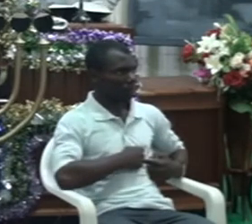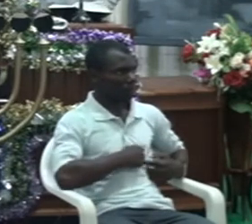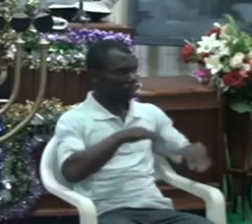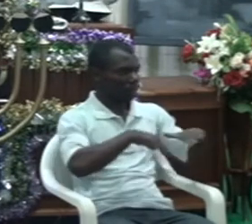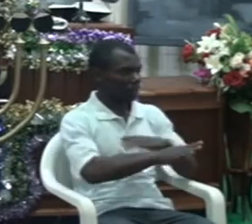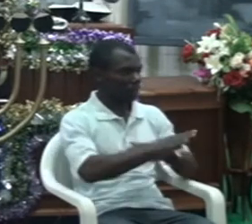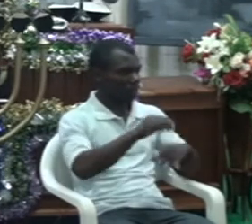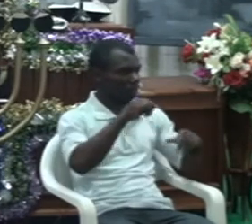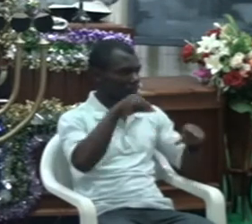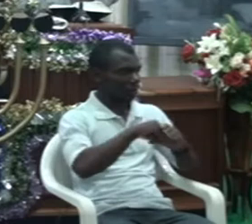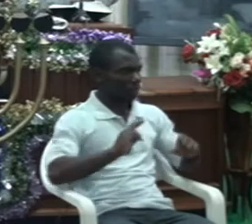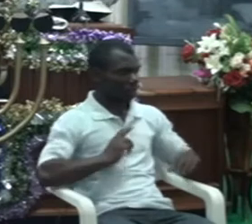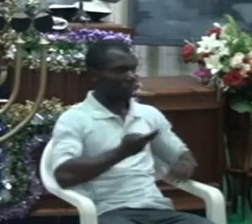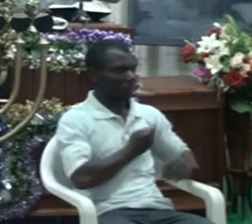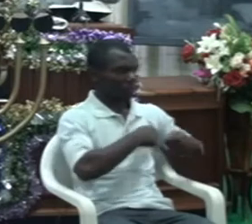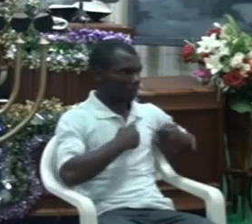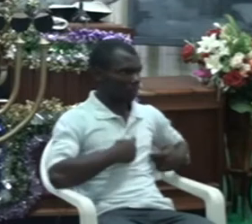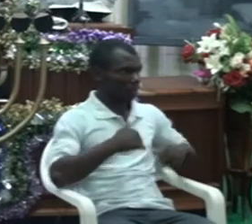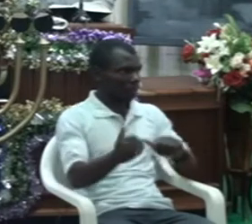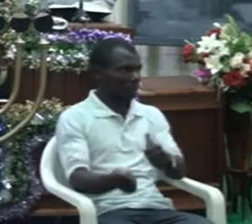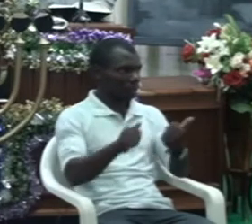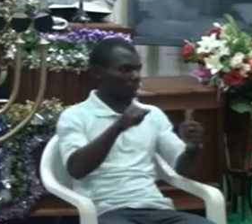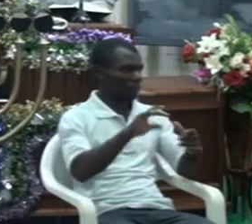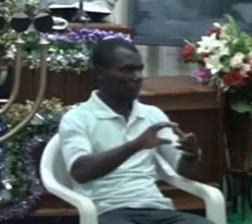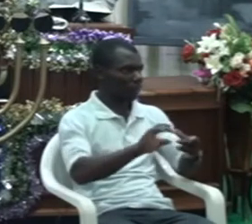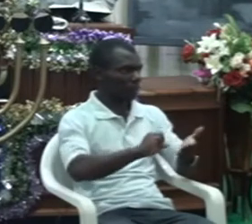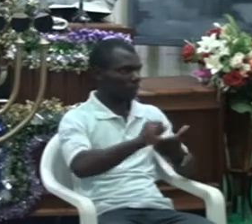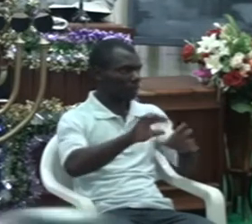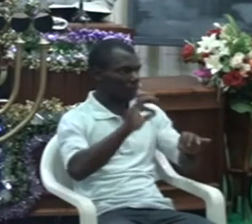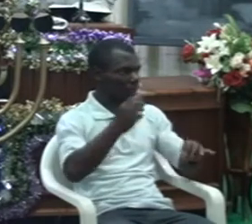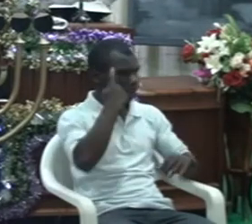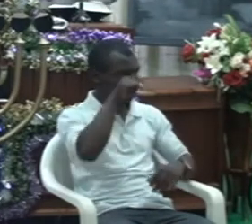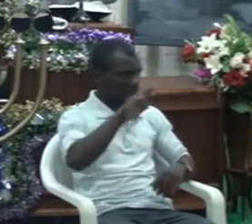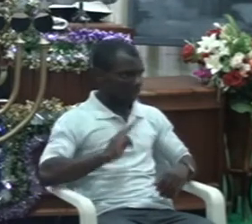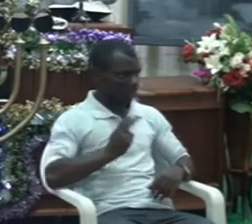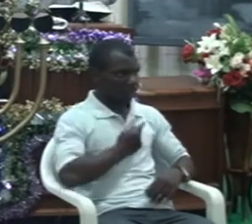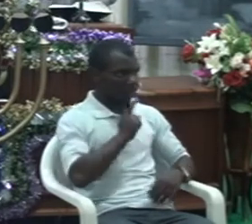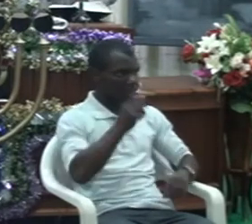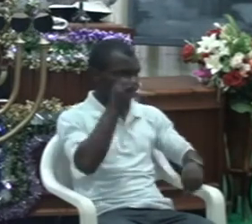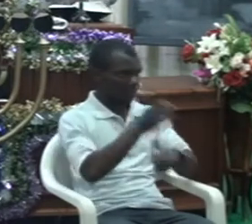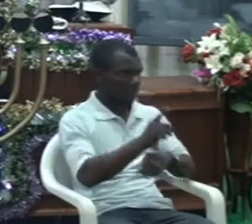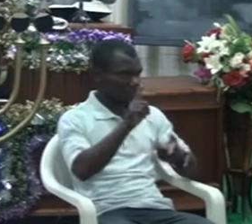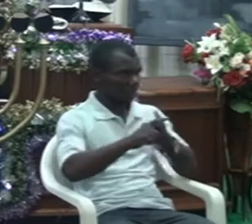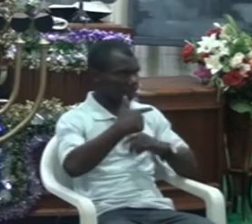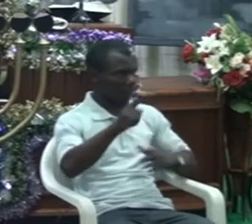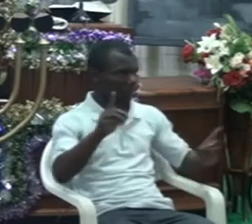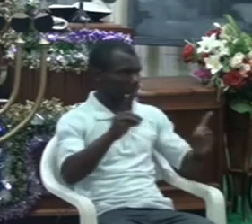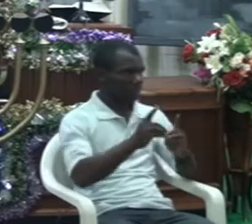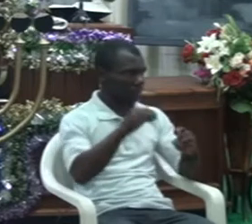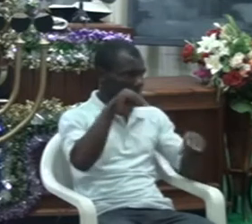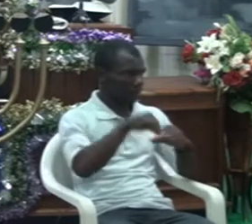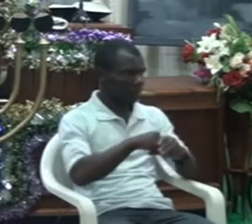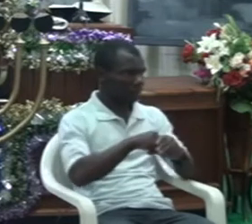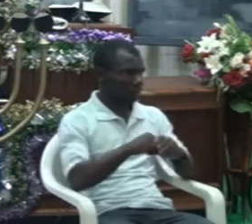du Saint-Esprit. Et qu'il nous baptise du Saint-Esprit. Tayari kumulagi bwana wetu. Et que nous soyons prêts à pouvoir rencontrer notre